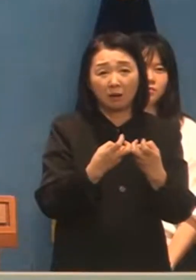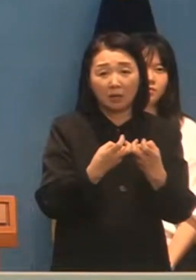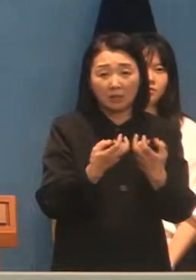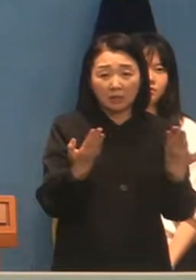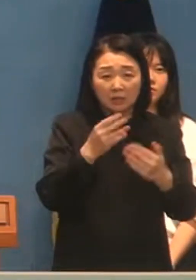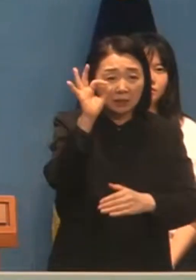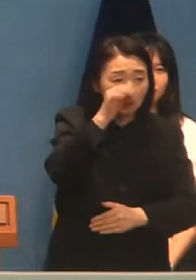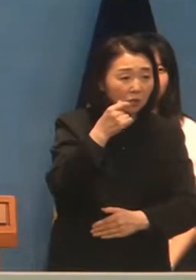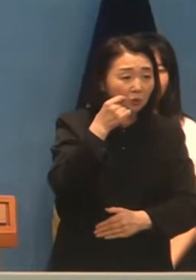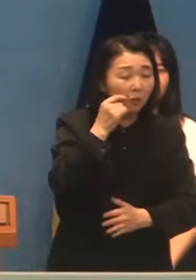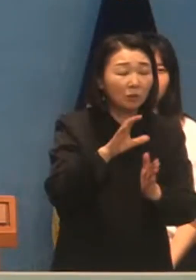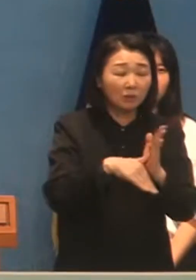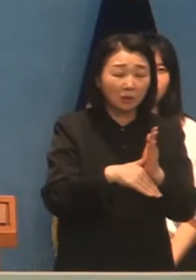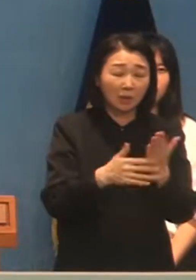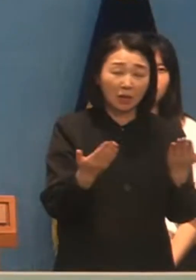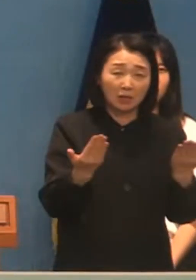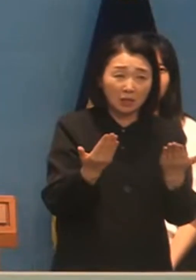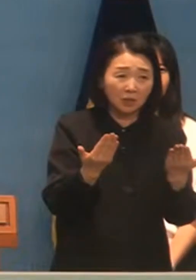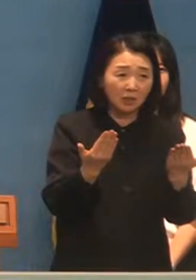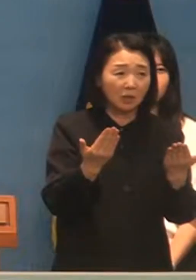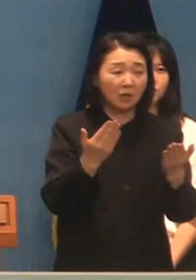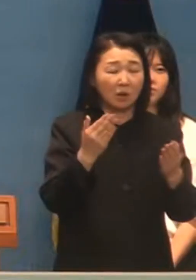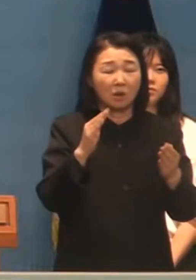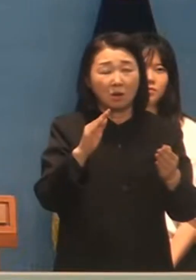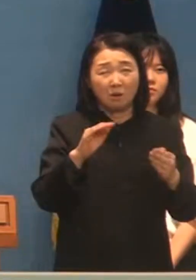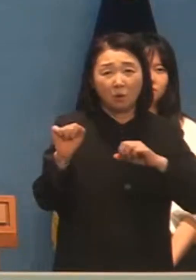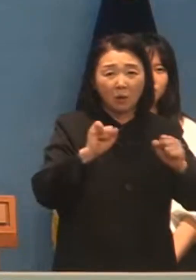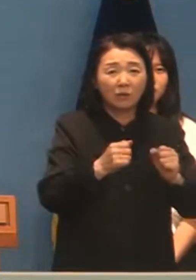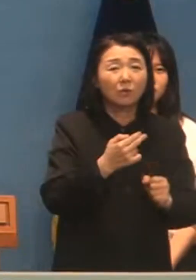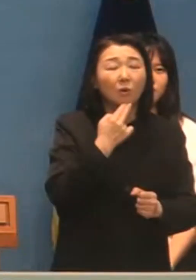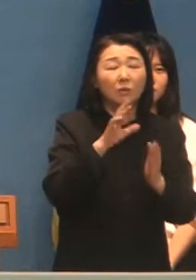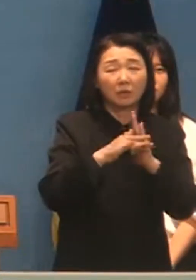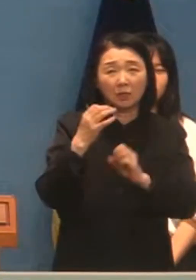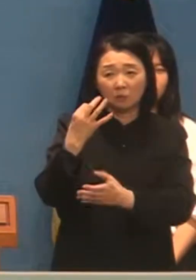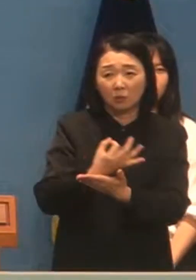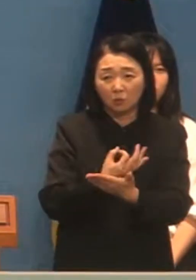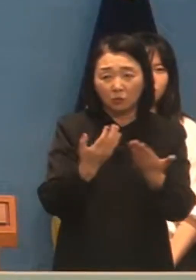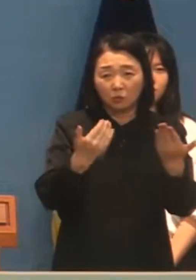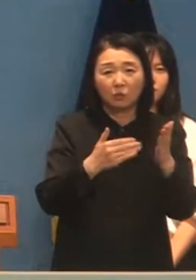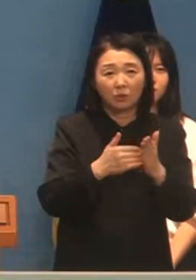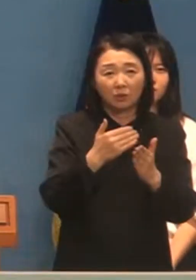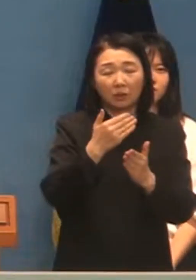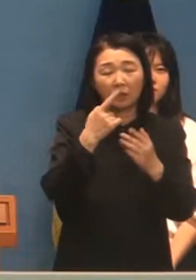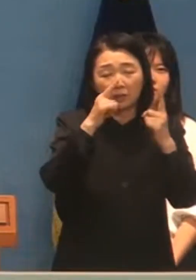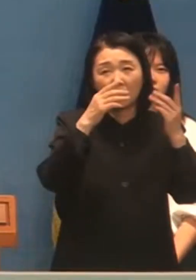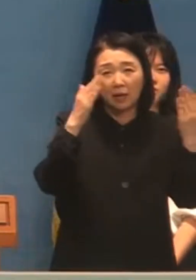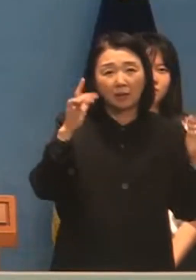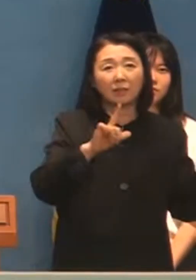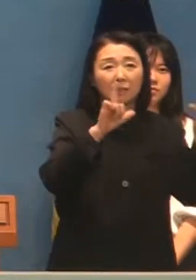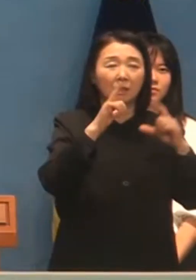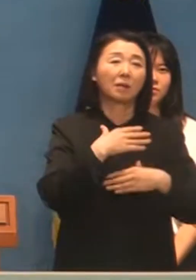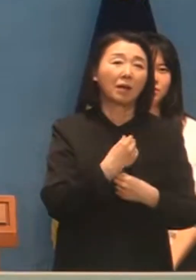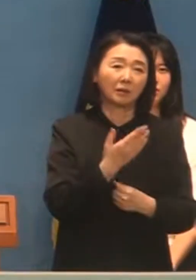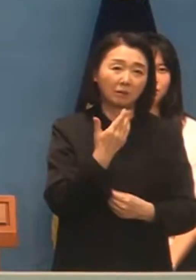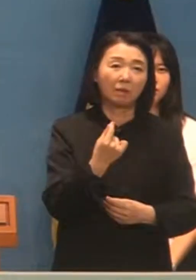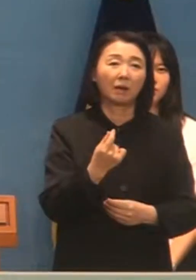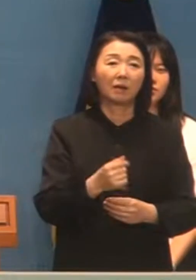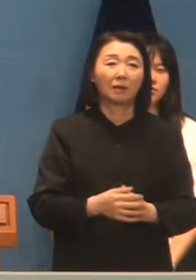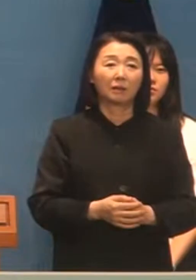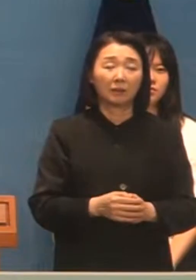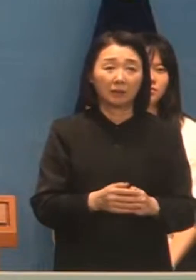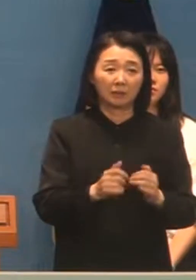못할 때에도 구직 활동을 증명하지 않아도 지급되는 기본소득은 청년 대학생의 삶의 안전망이 됩니다.